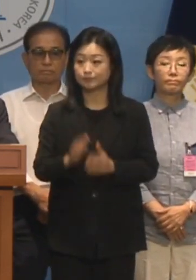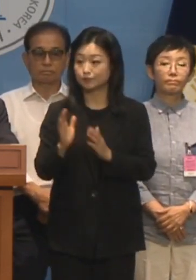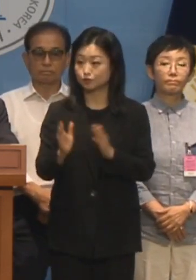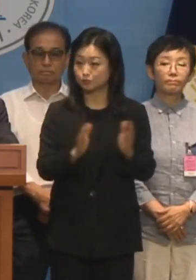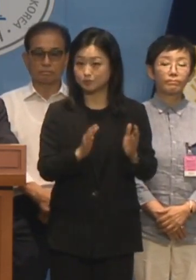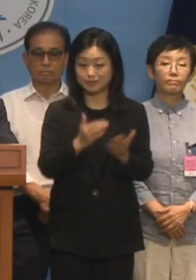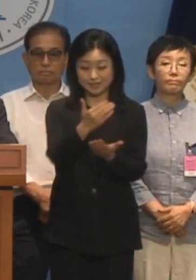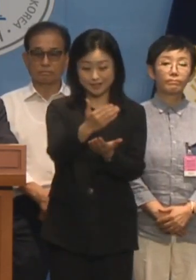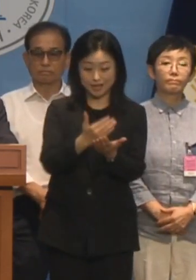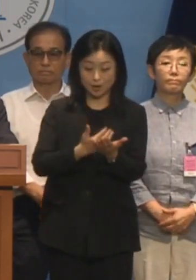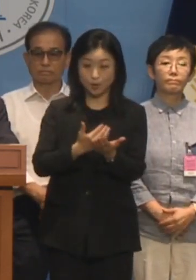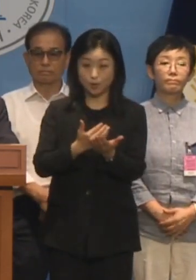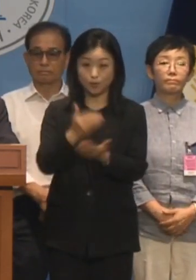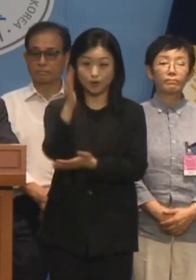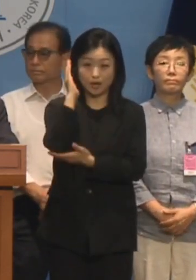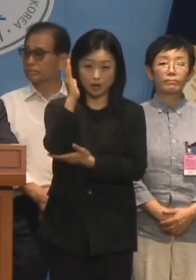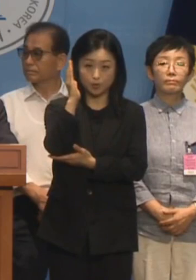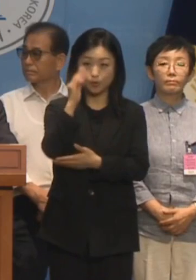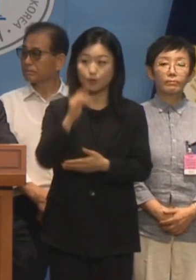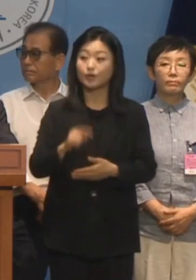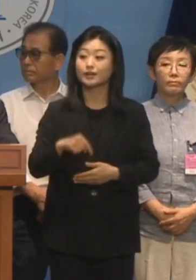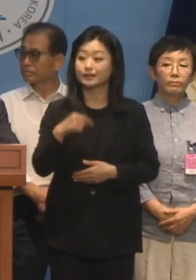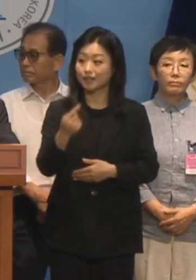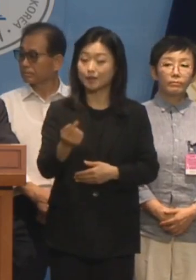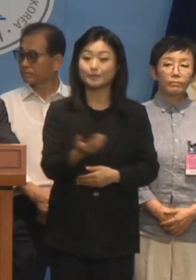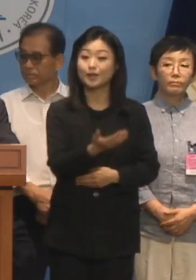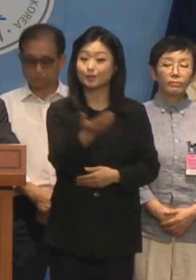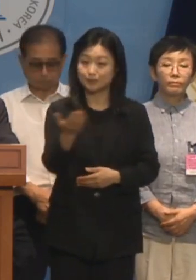준비된 회견문을 읽고 그리고 나서 여러분들의